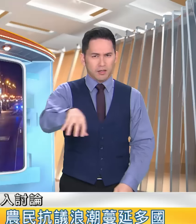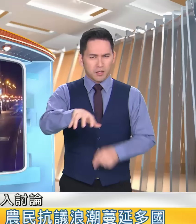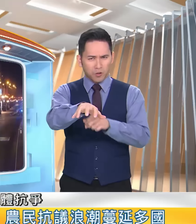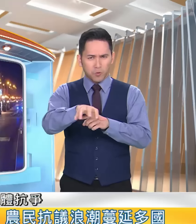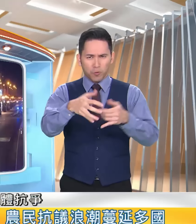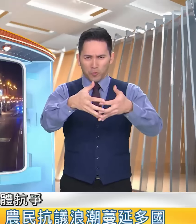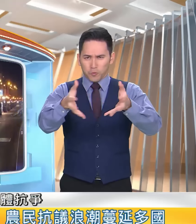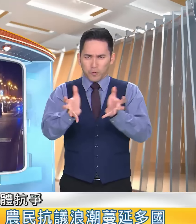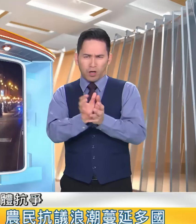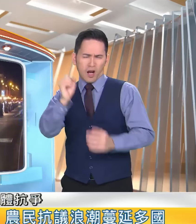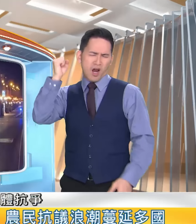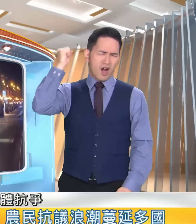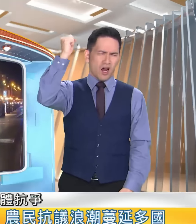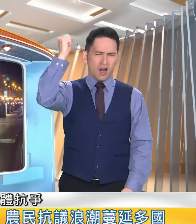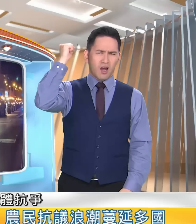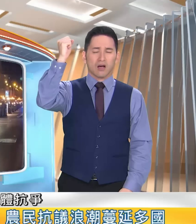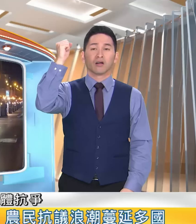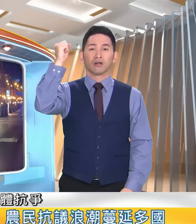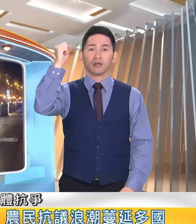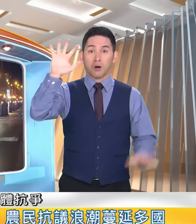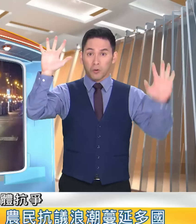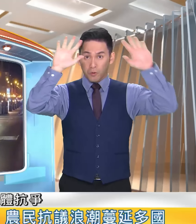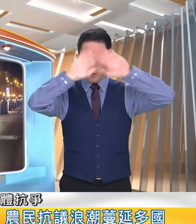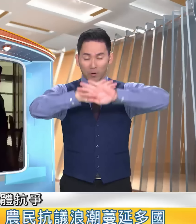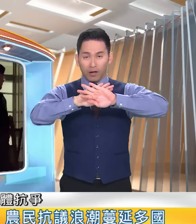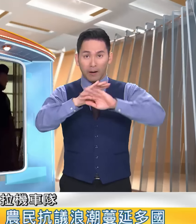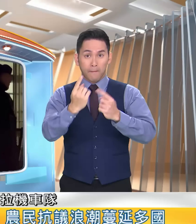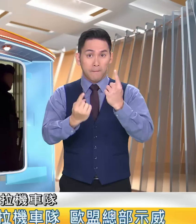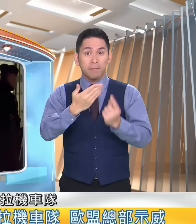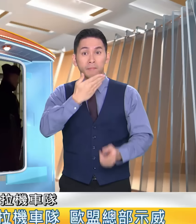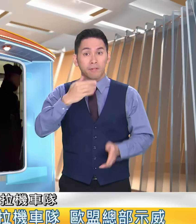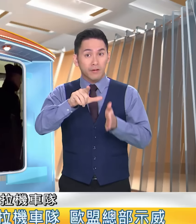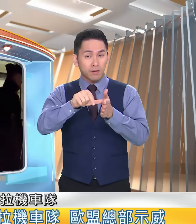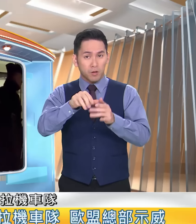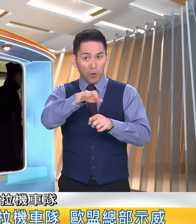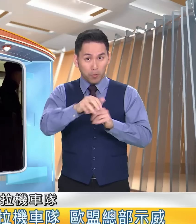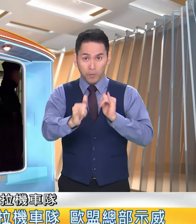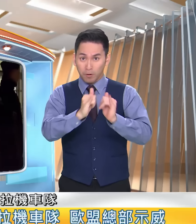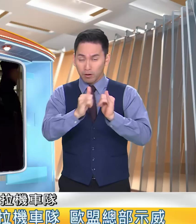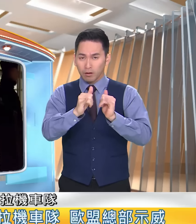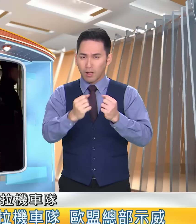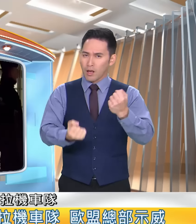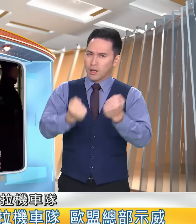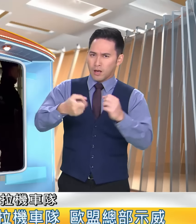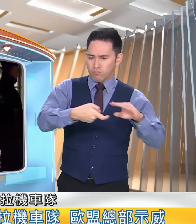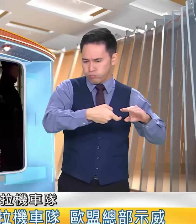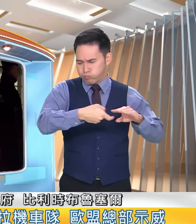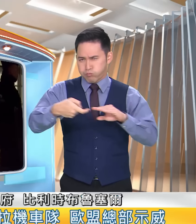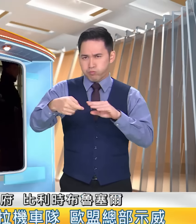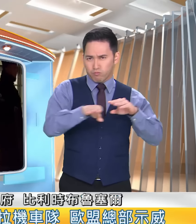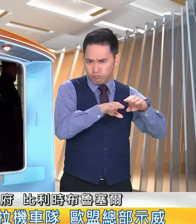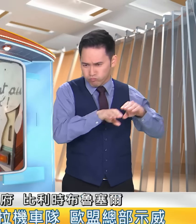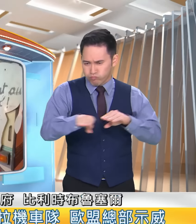各国农业团体抗争。比利时农民的拖拉机车队彻夜开进欧盟首